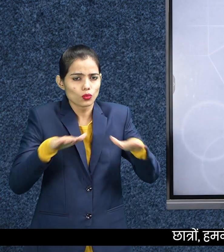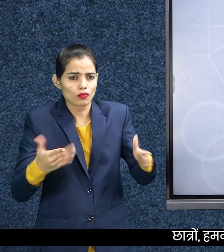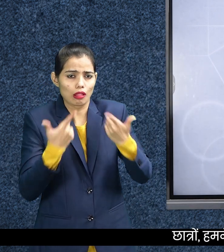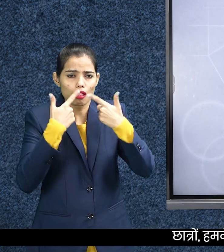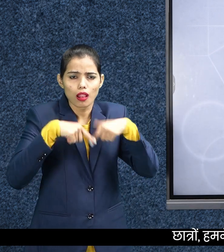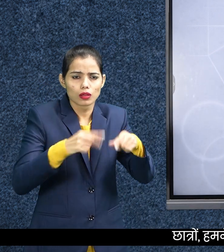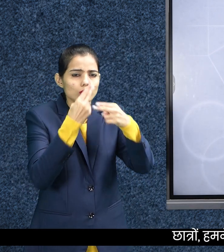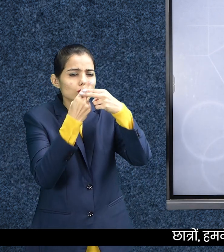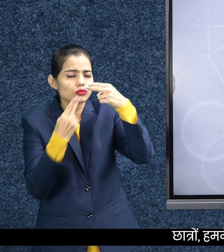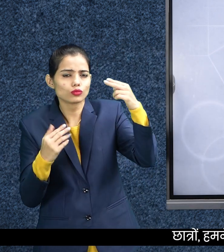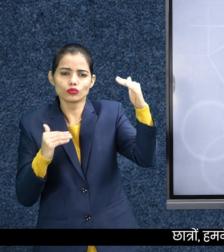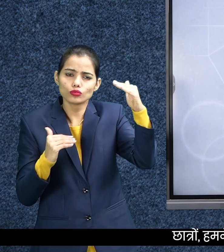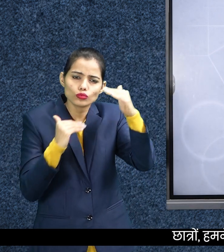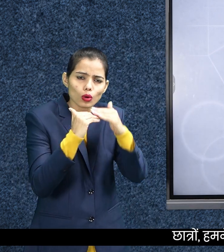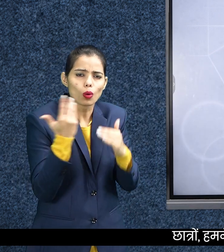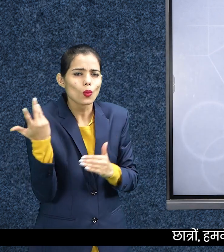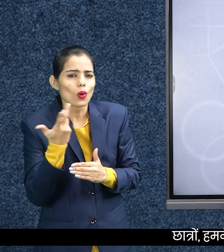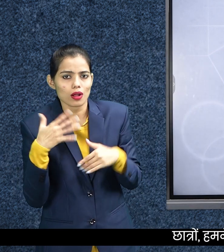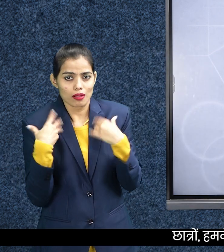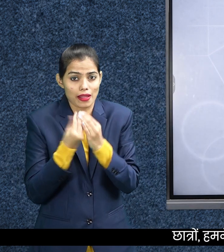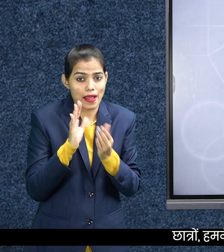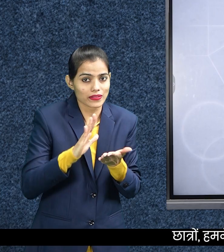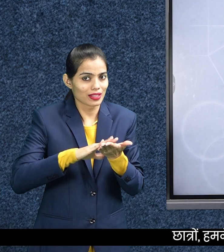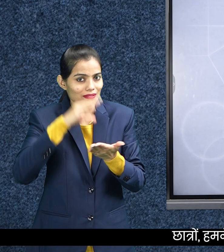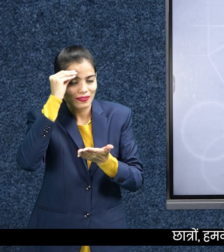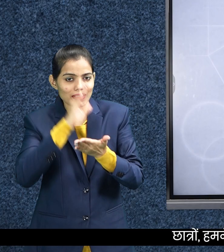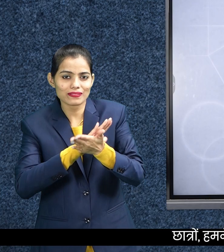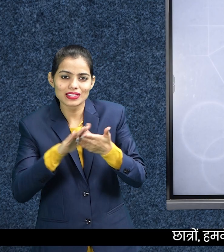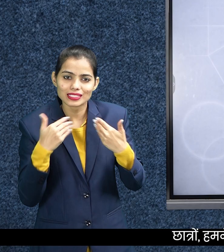छात्रों, हमने जो सीखा है उसे संक्षेप में प्रस्तुत करें।